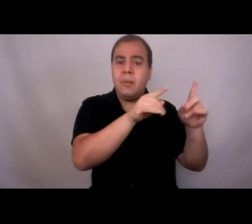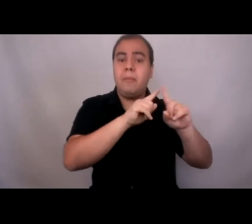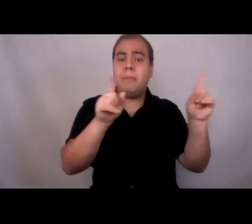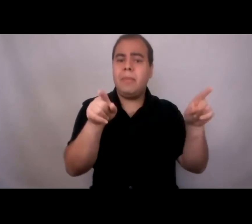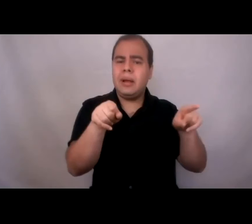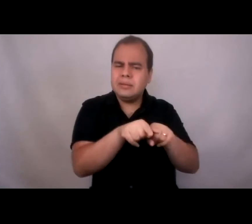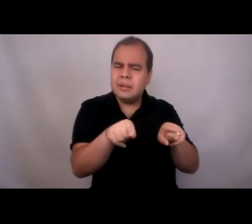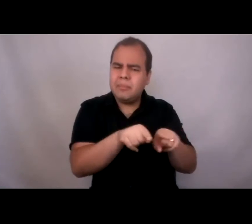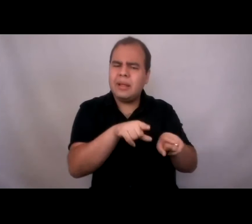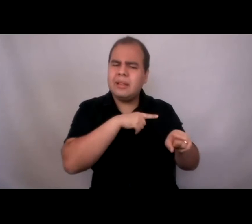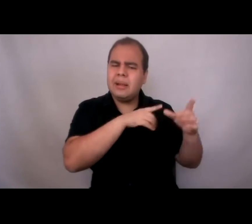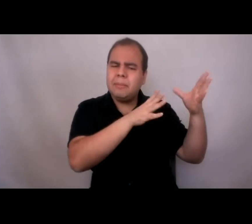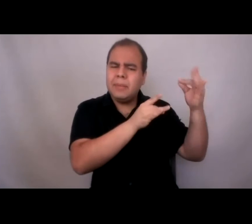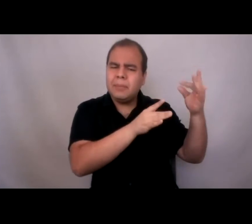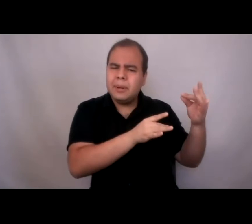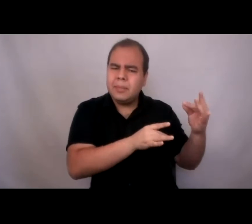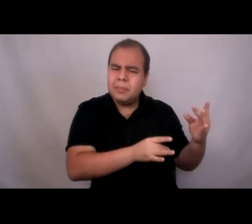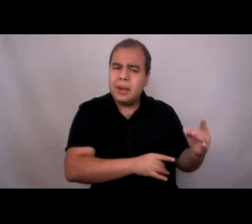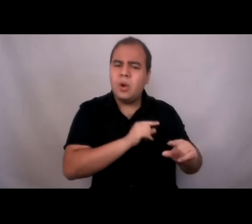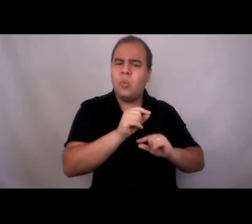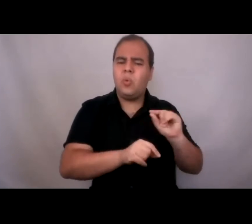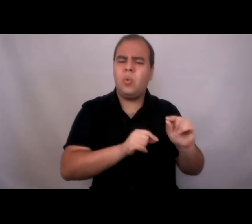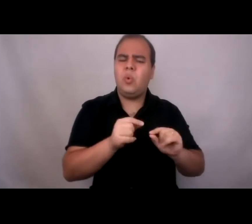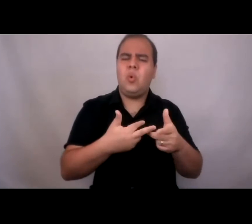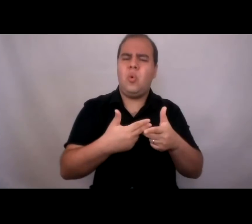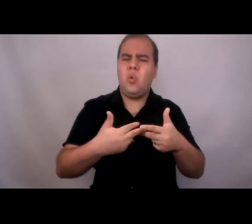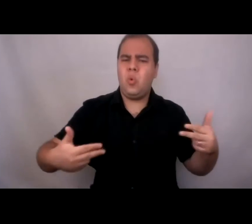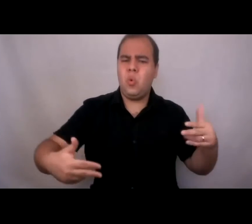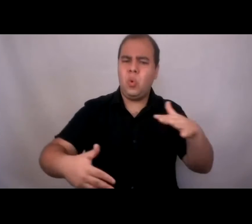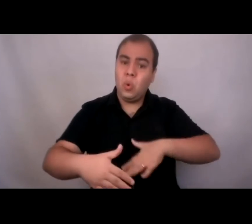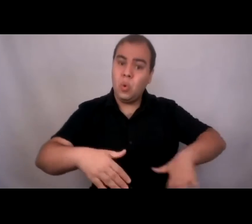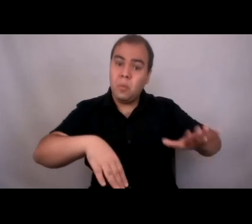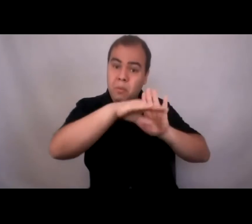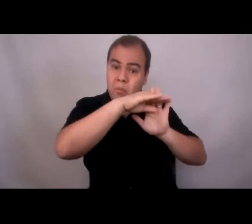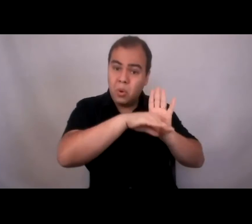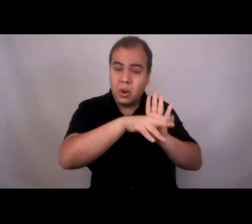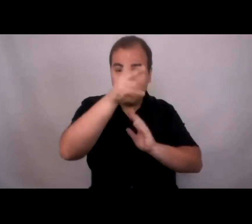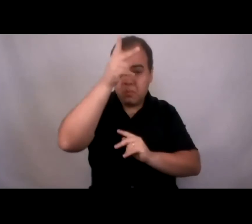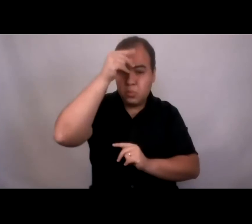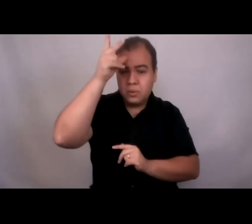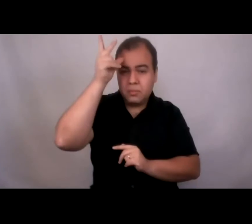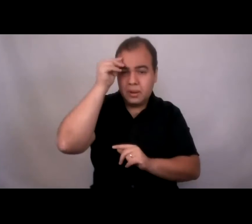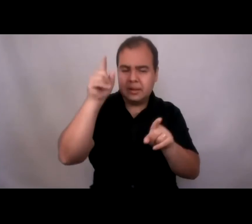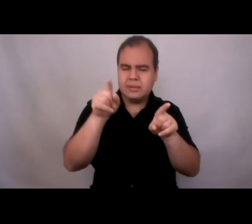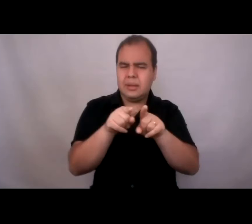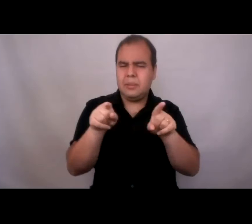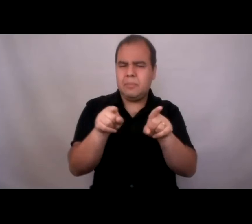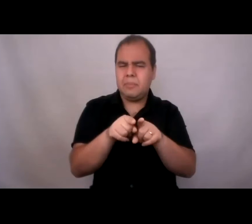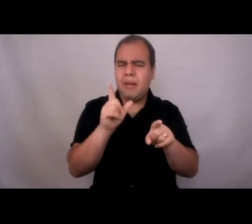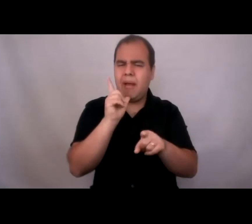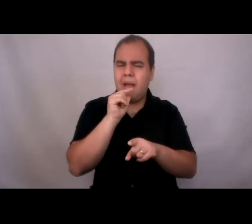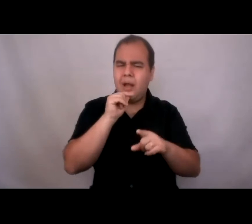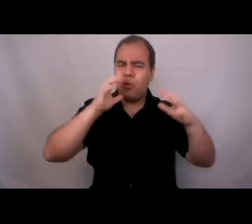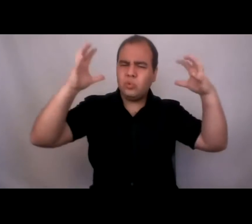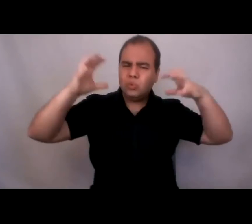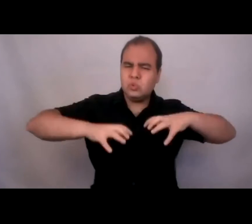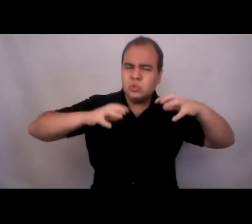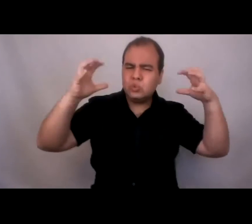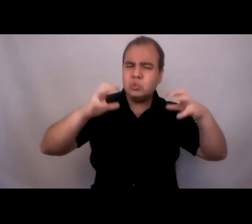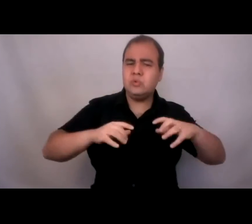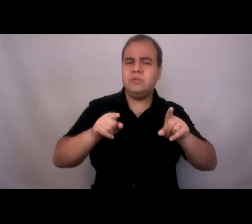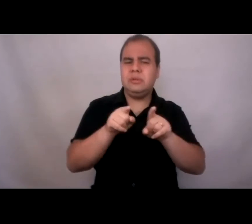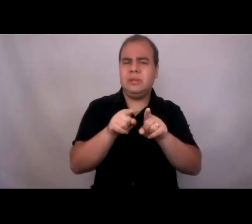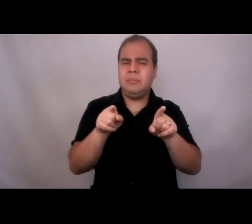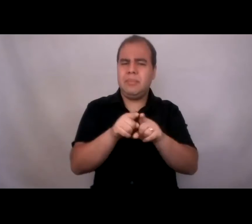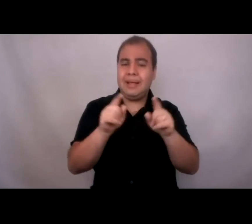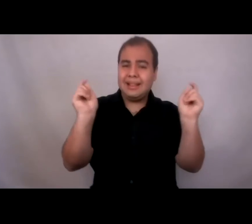elenquei algumas situações de programas municipais de manejo de água de chuva que